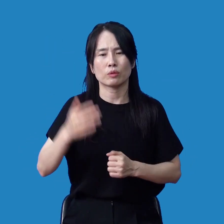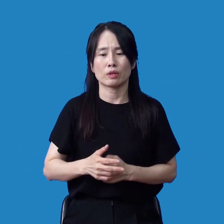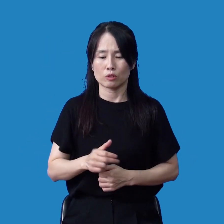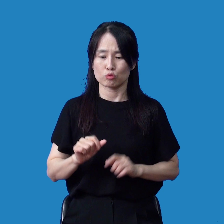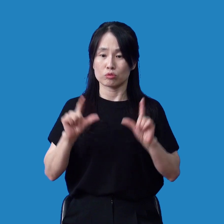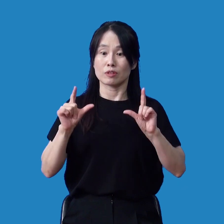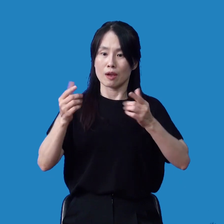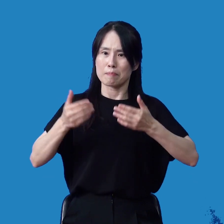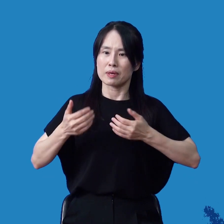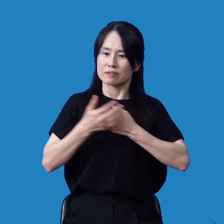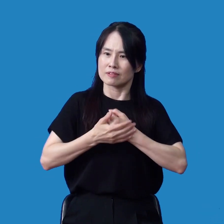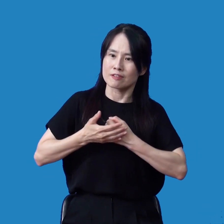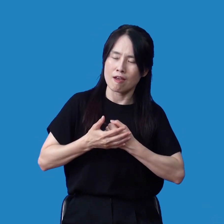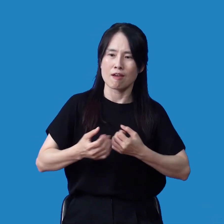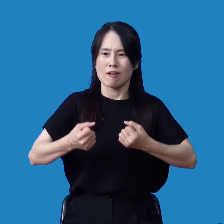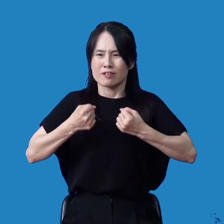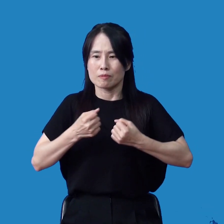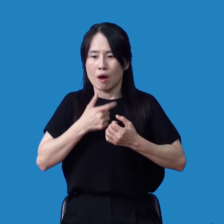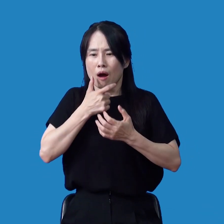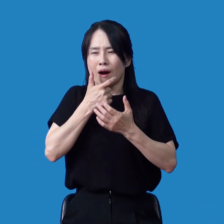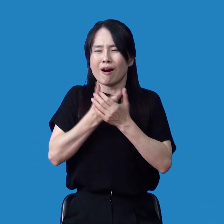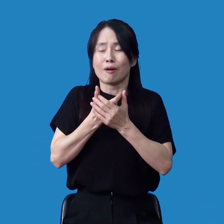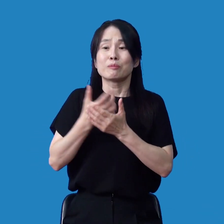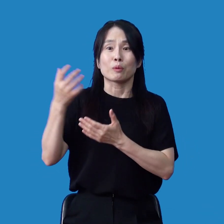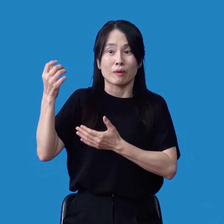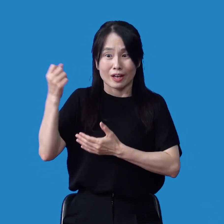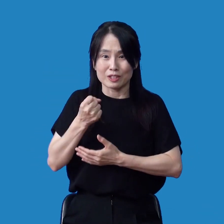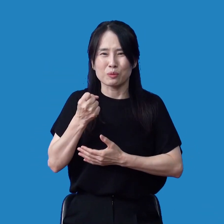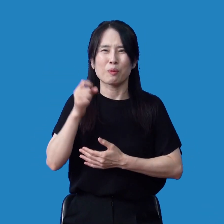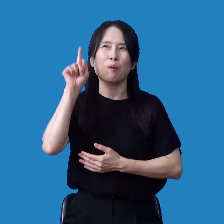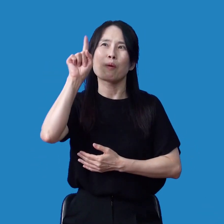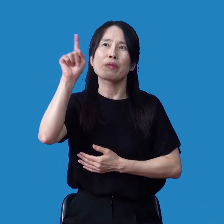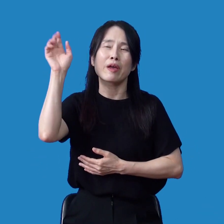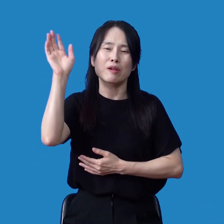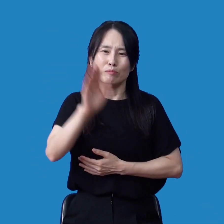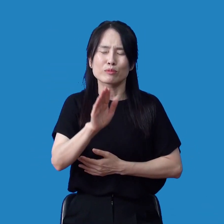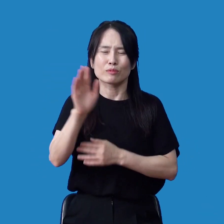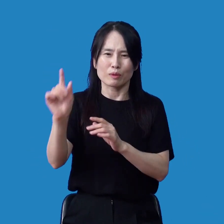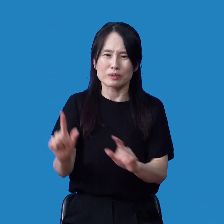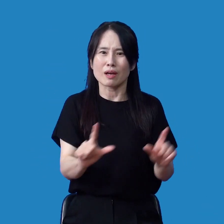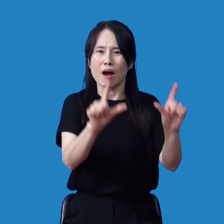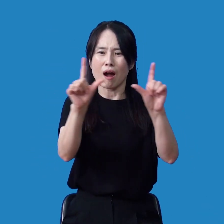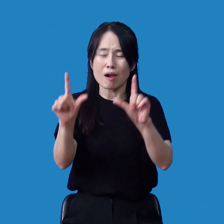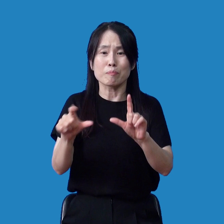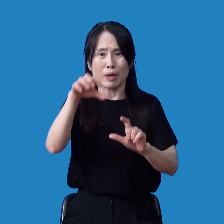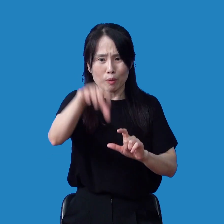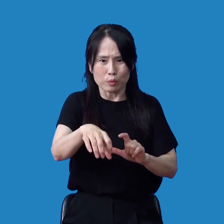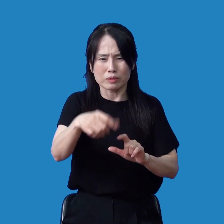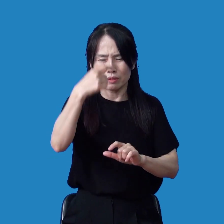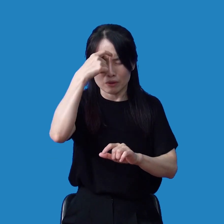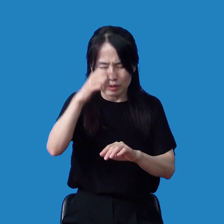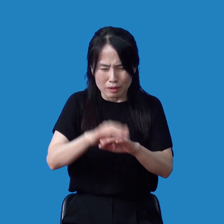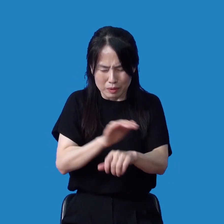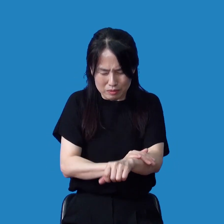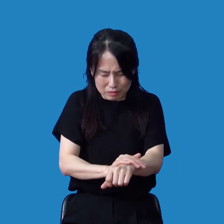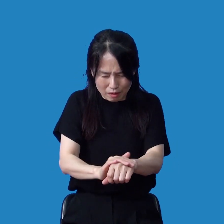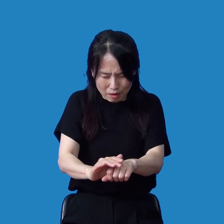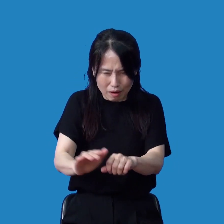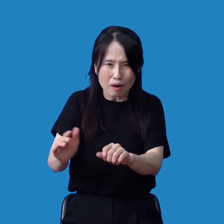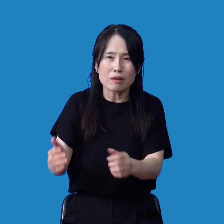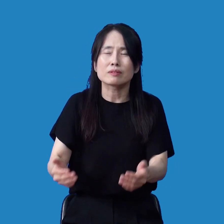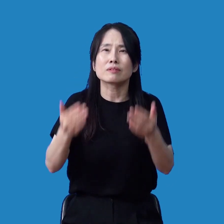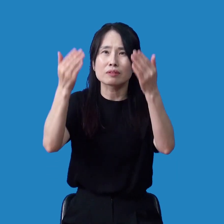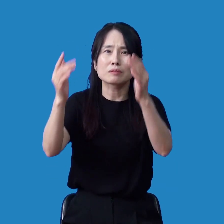은혜와 힘과 또 감격을 가지고 이제 내일부터 드리는 이 삶의 예배를 잘 드릴 수 있기를